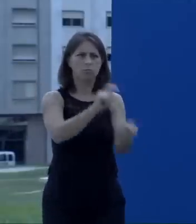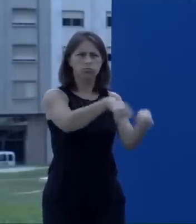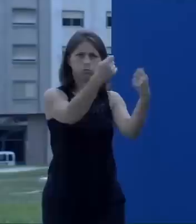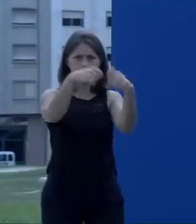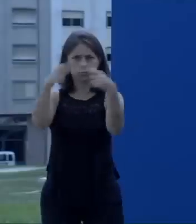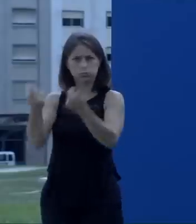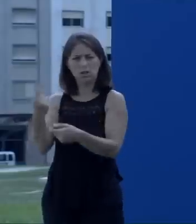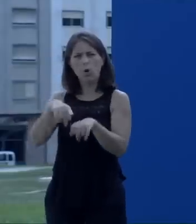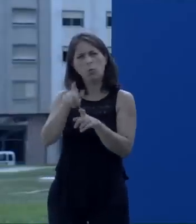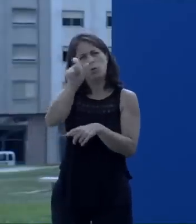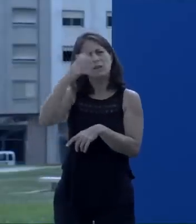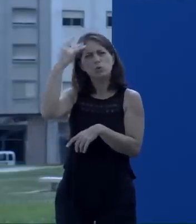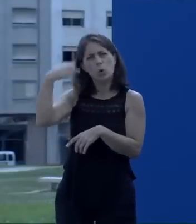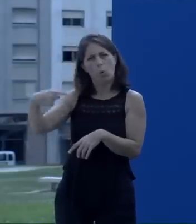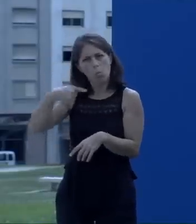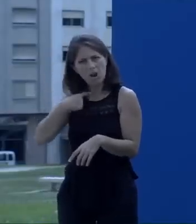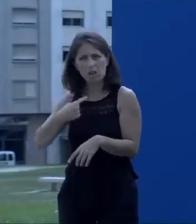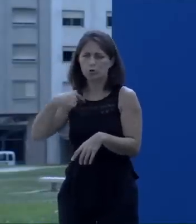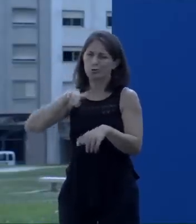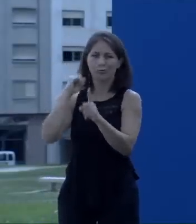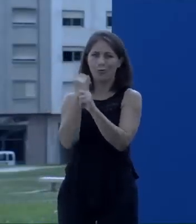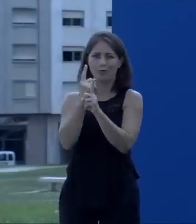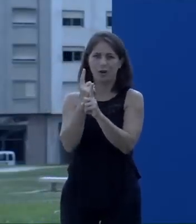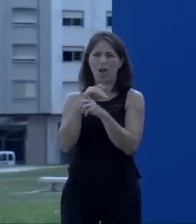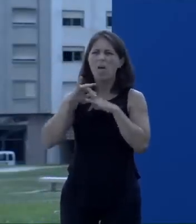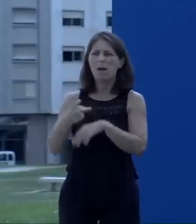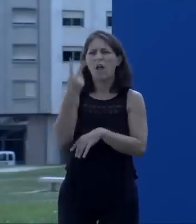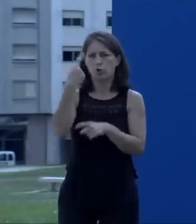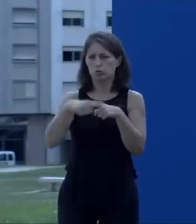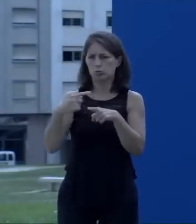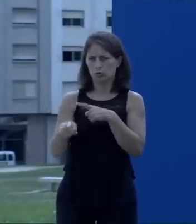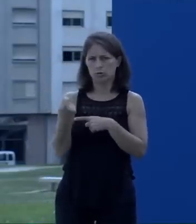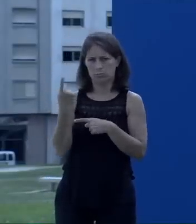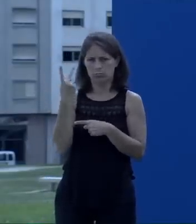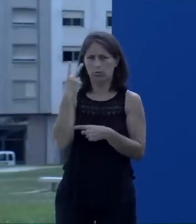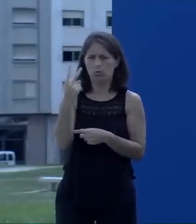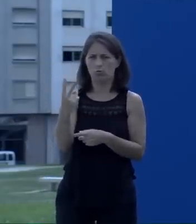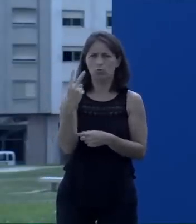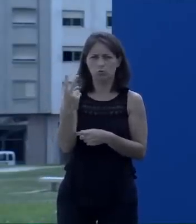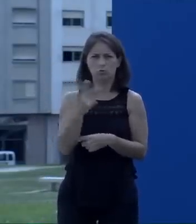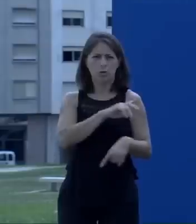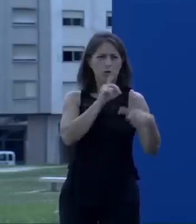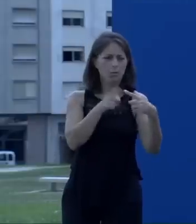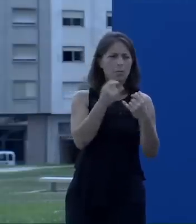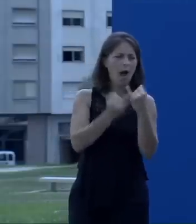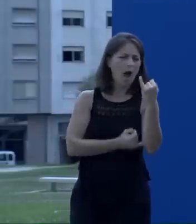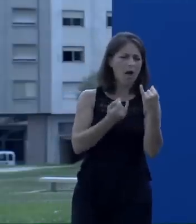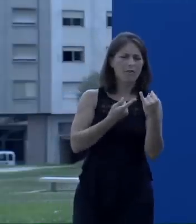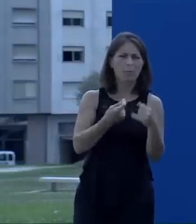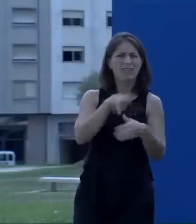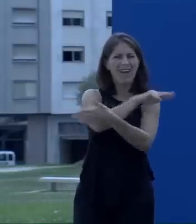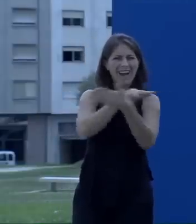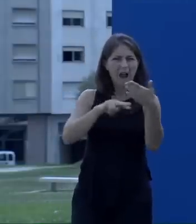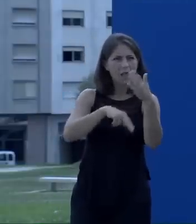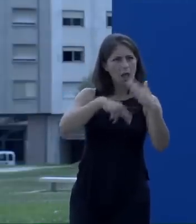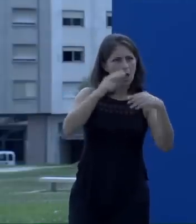desencanto. Eso é en Marea. En Marea son dúas cousas. En Marea a construción dun proxecto nacional para